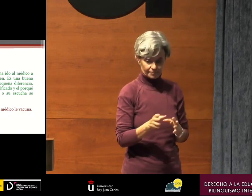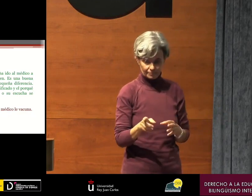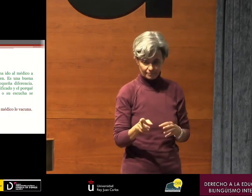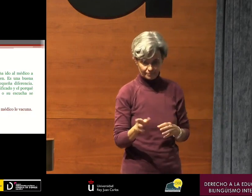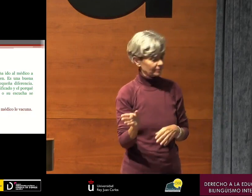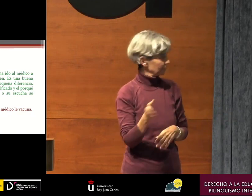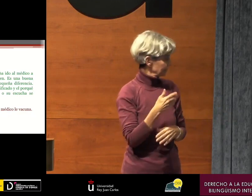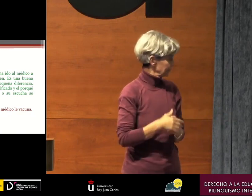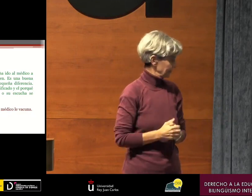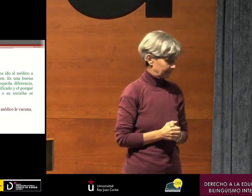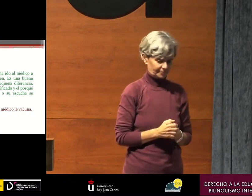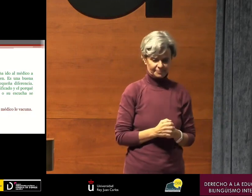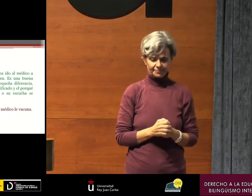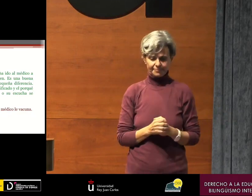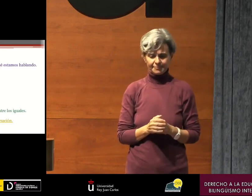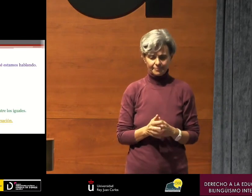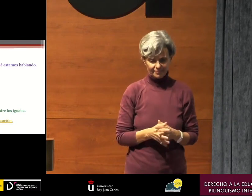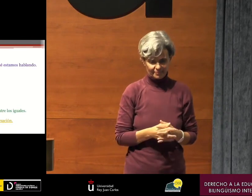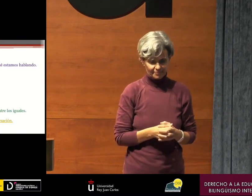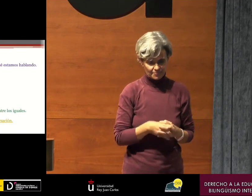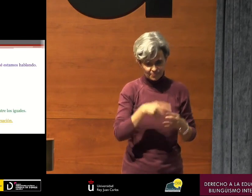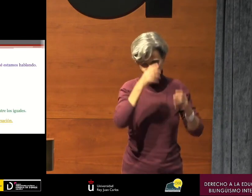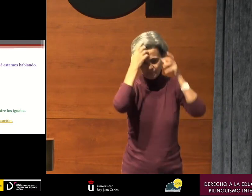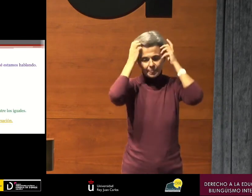la trasladamos y se lo explicamos.